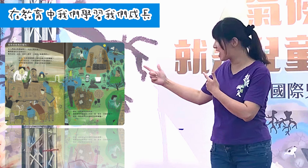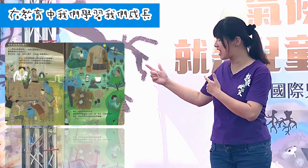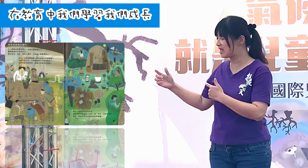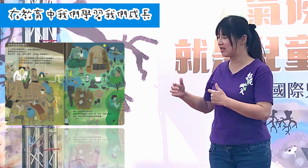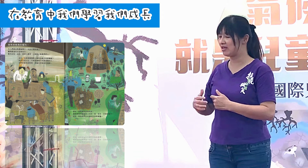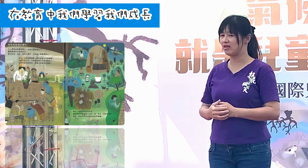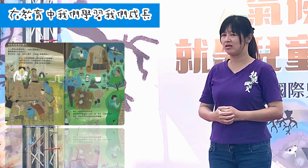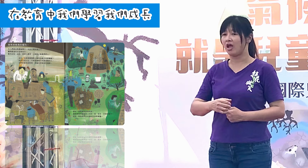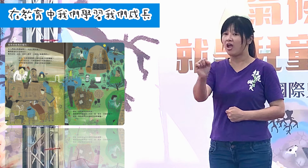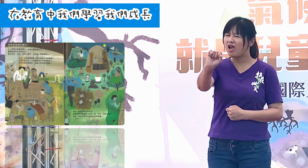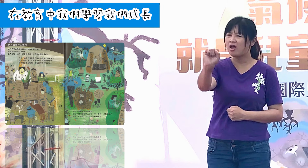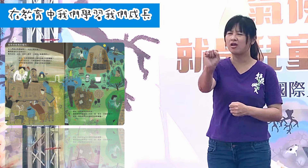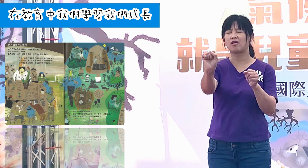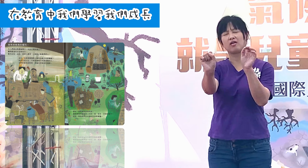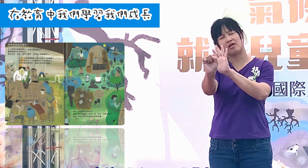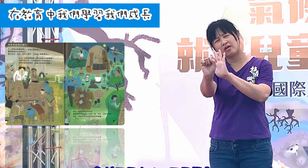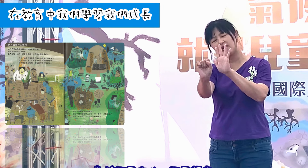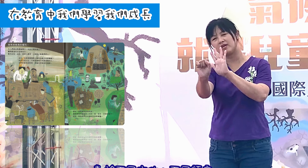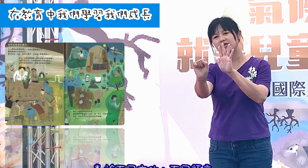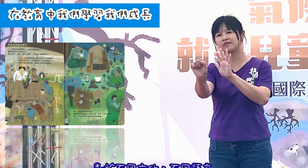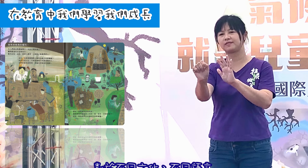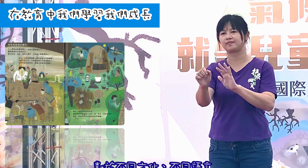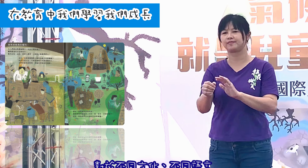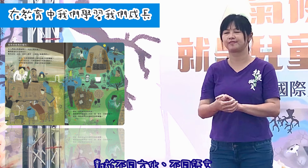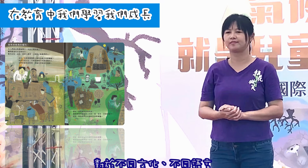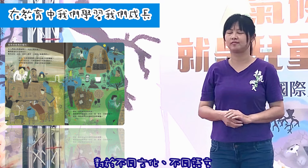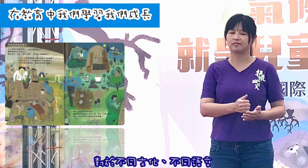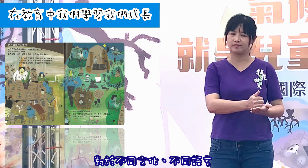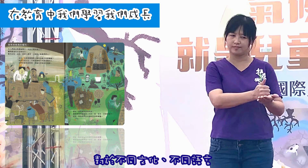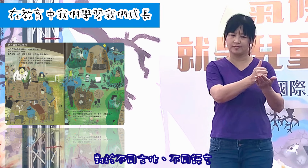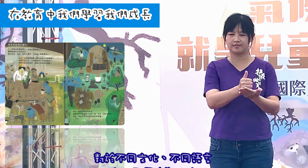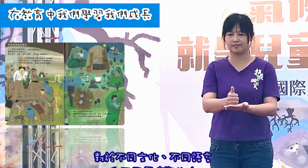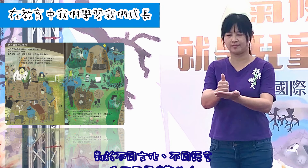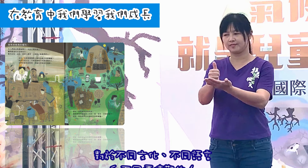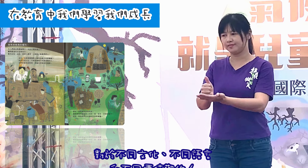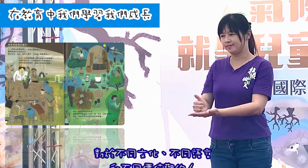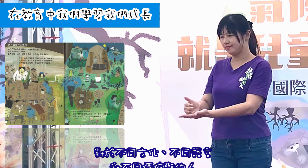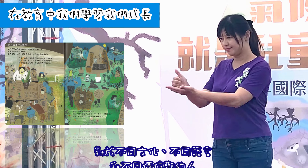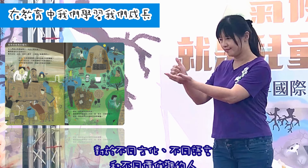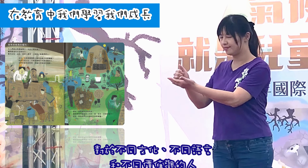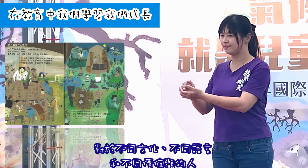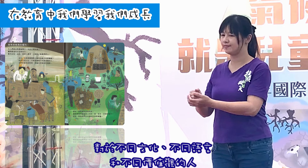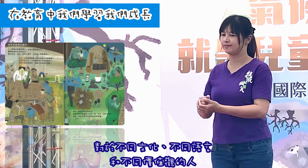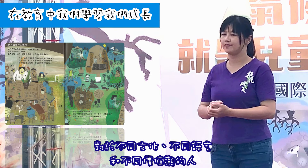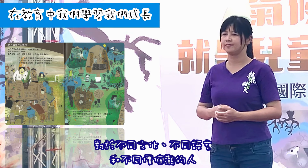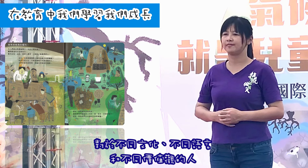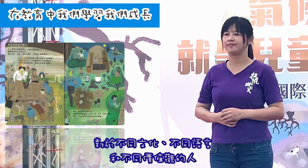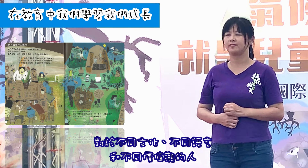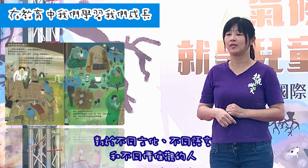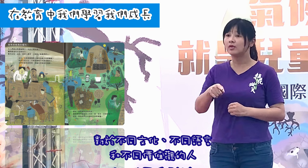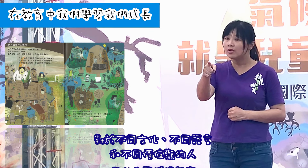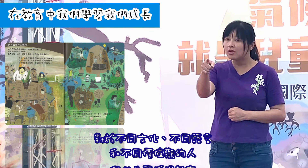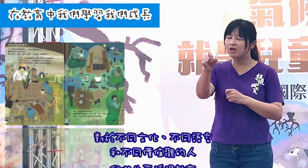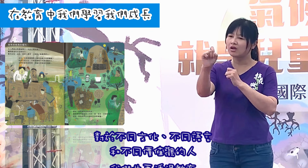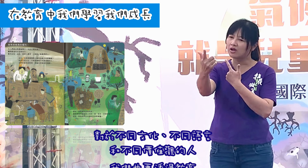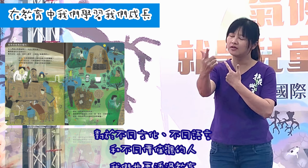重，对于不同文化、不同语言和不同价值